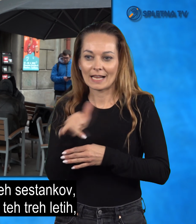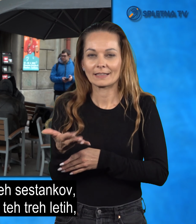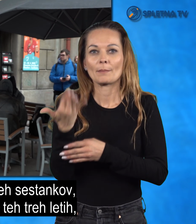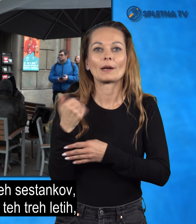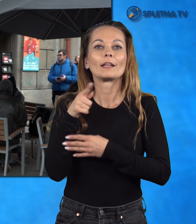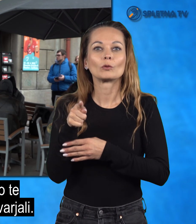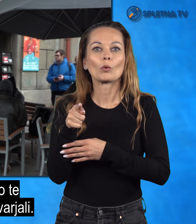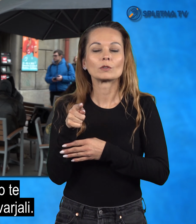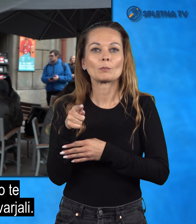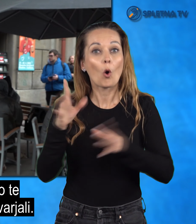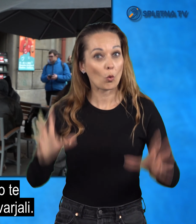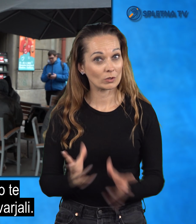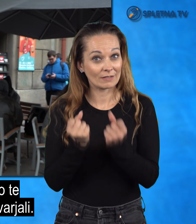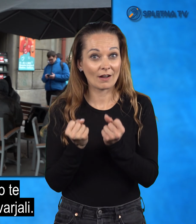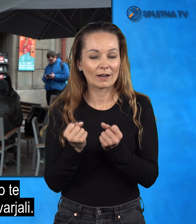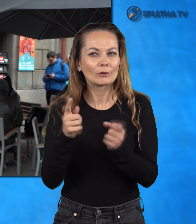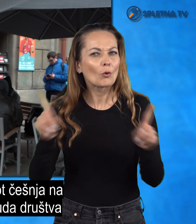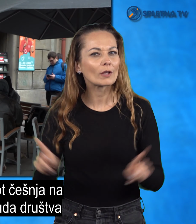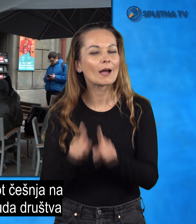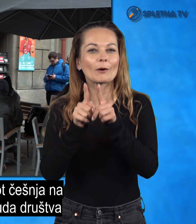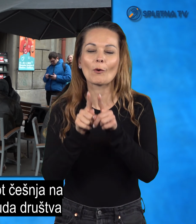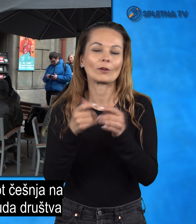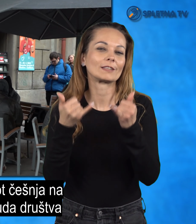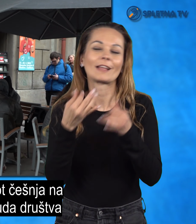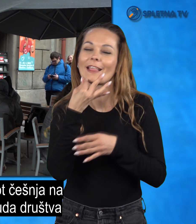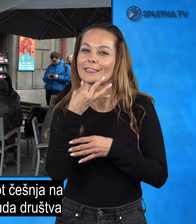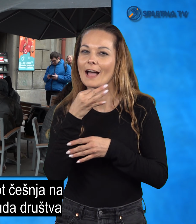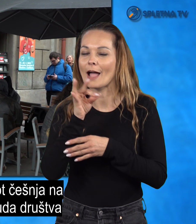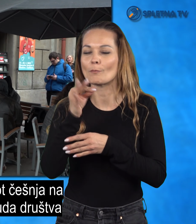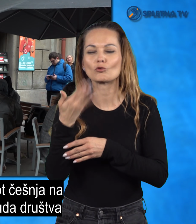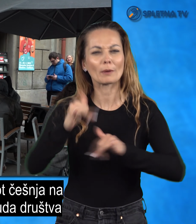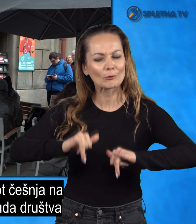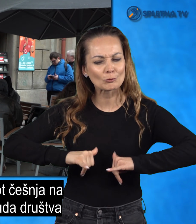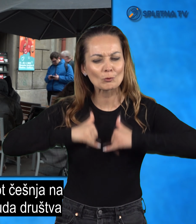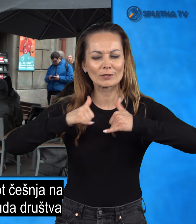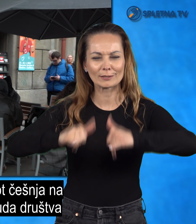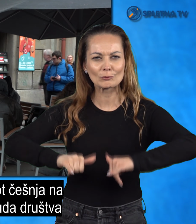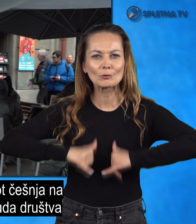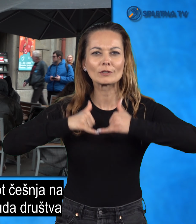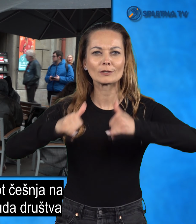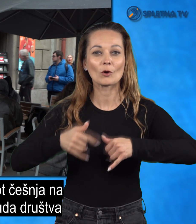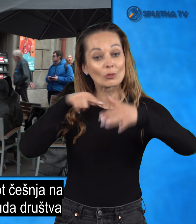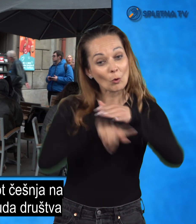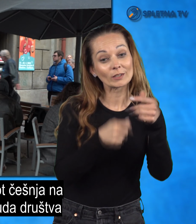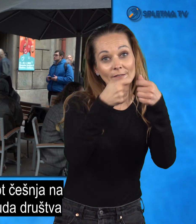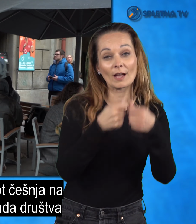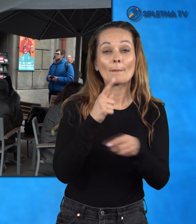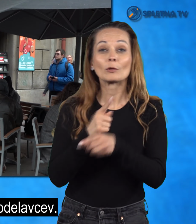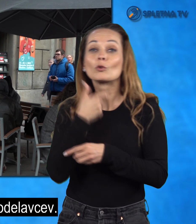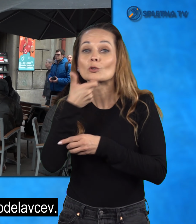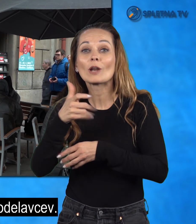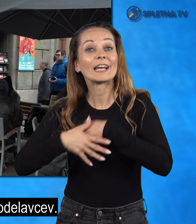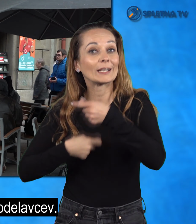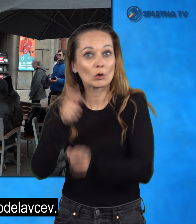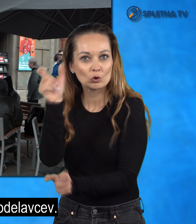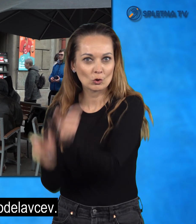za tri leta, ki smo te filme ustvarjali. In se mi zdi kot češna na vrhu vsega truda naš v društvu in